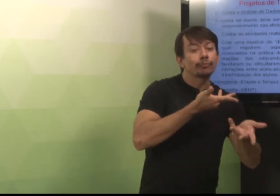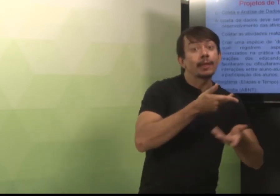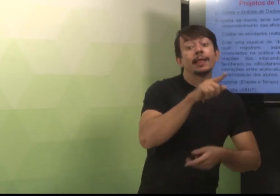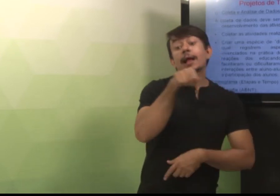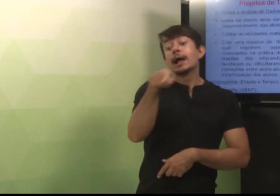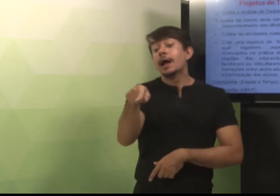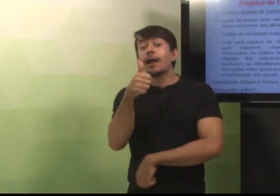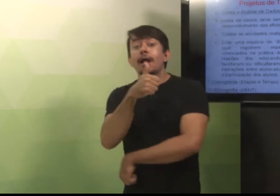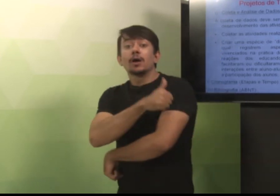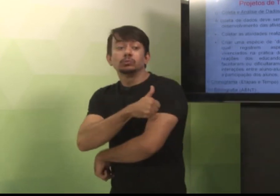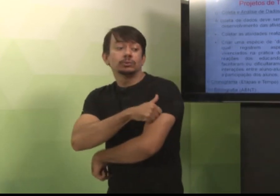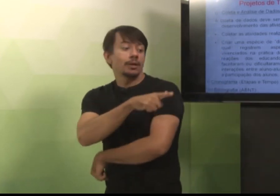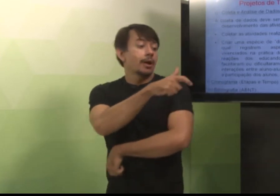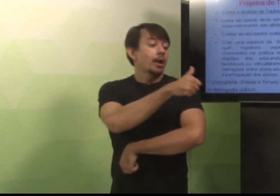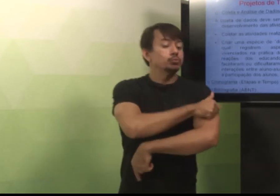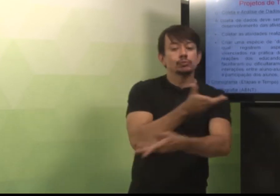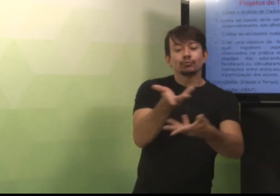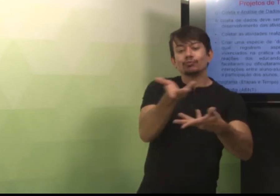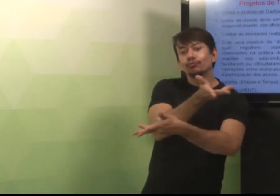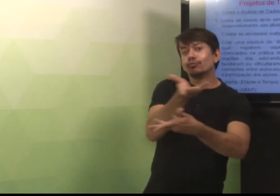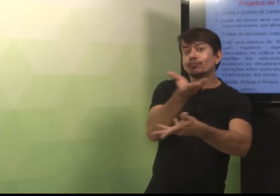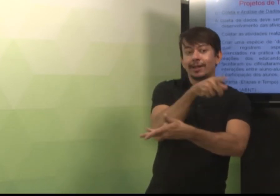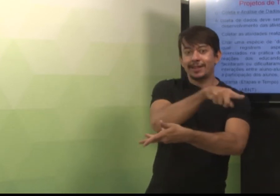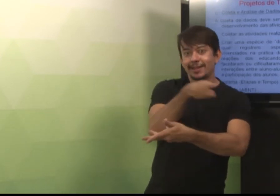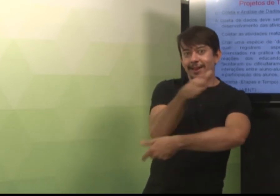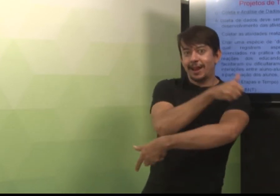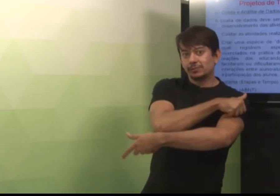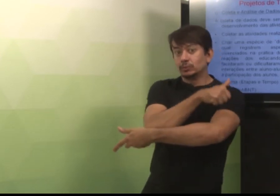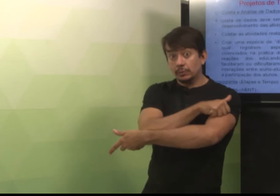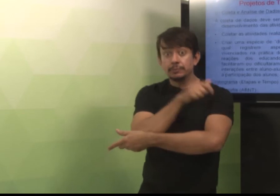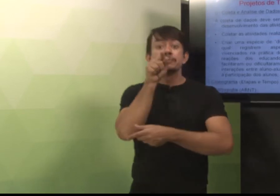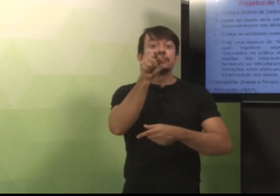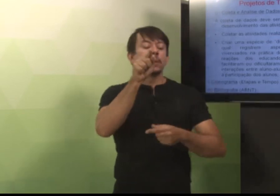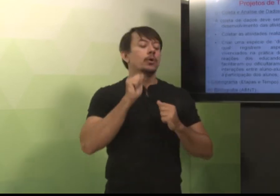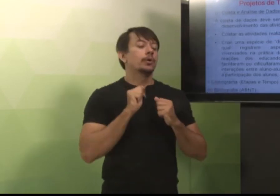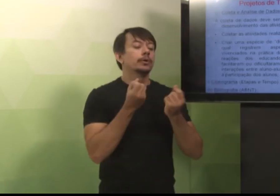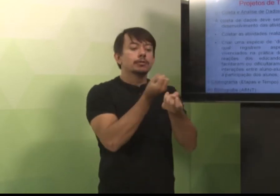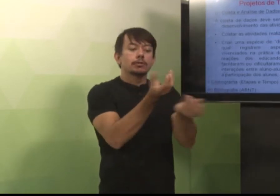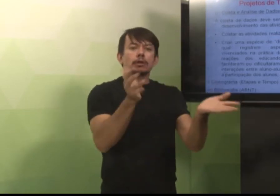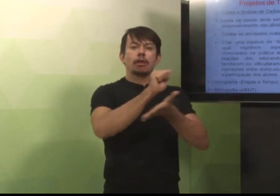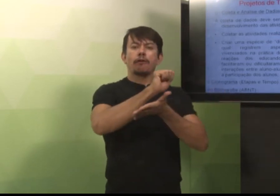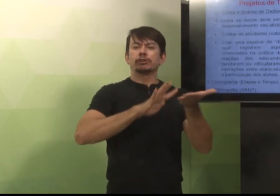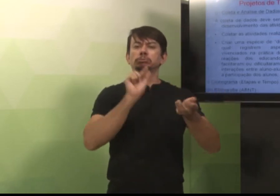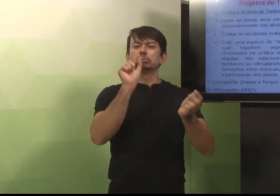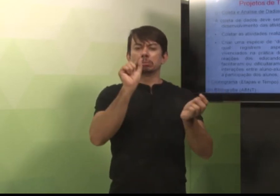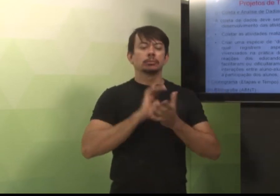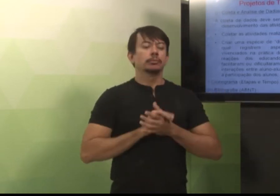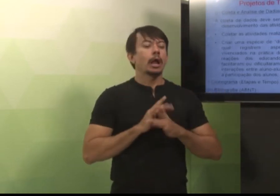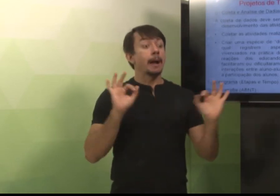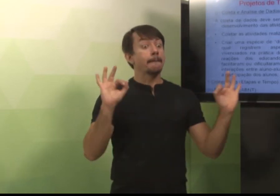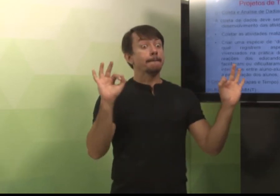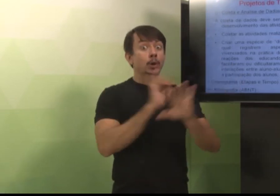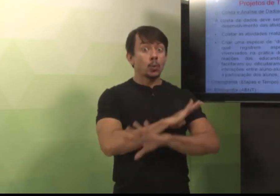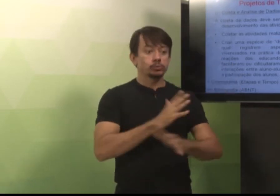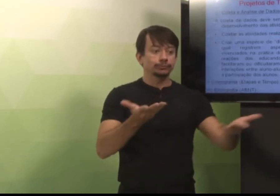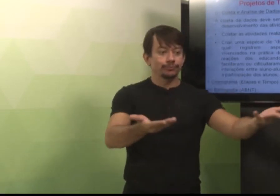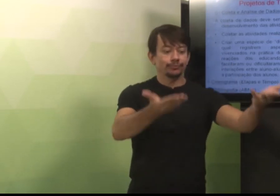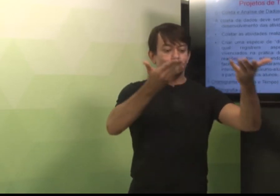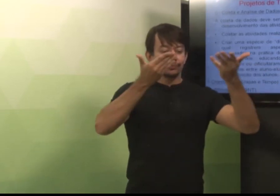E o professor estará ali, vai interagir com esse aluno. Professor e aluno interagindo durante a atividade. Ao